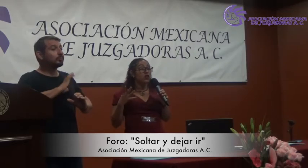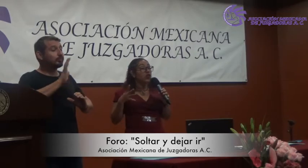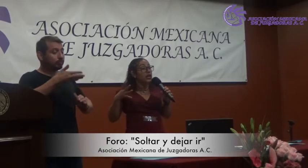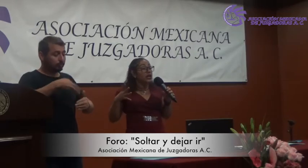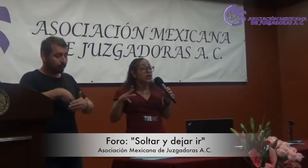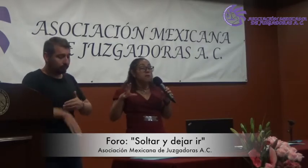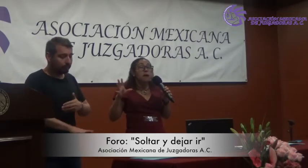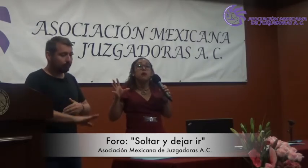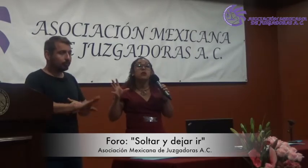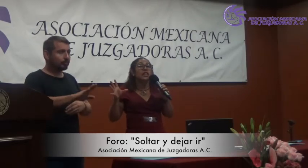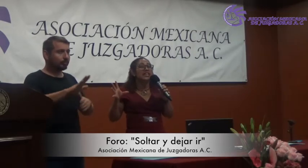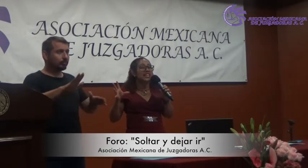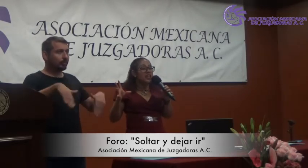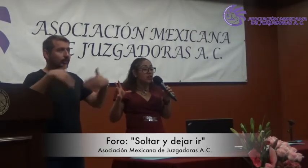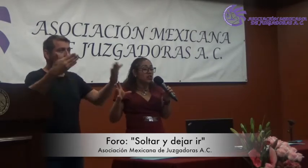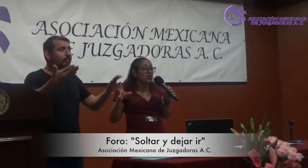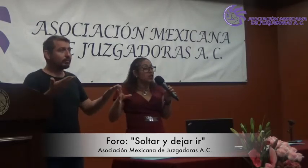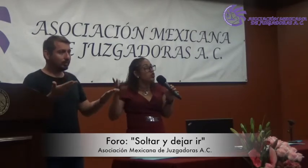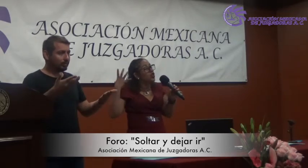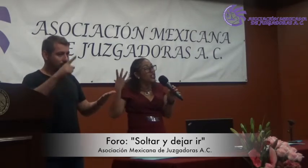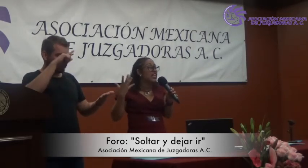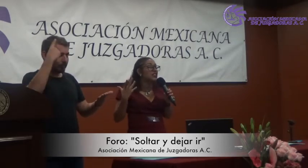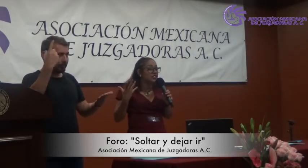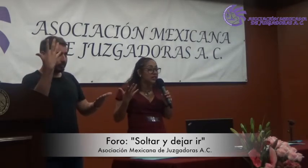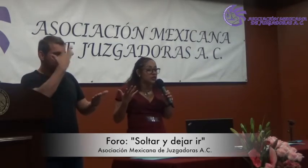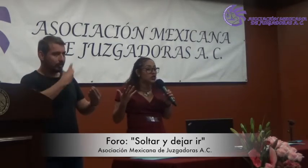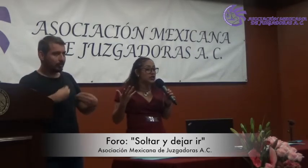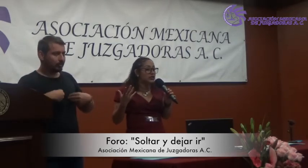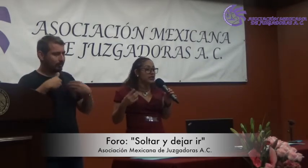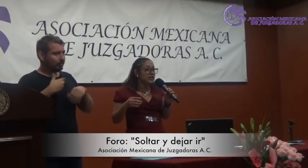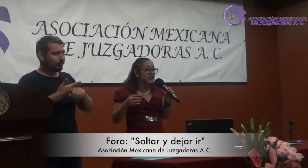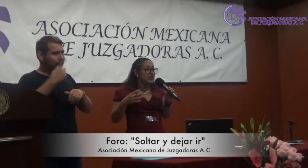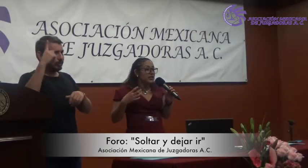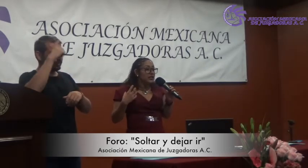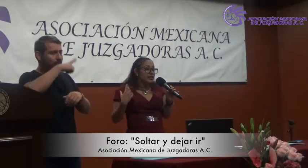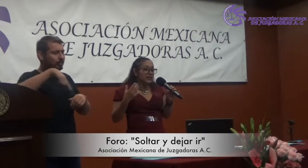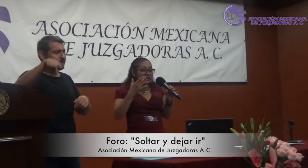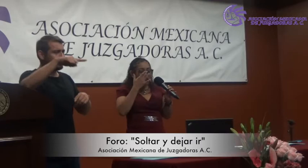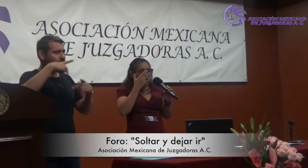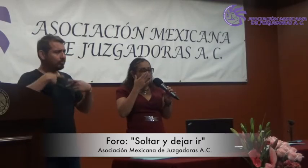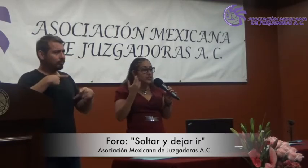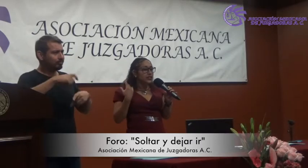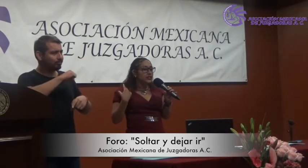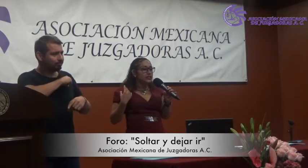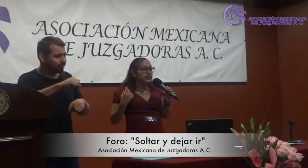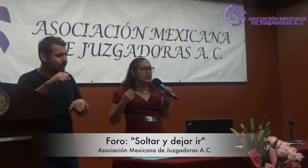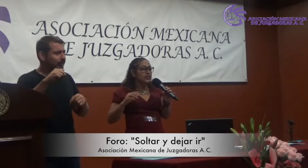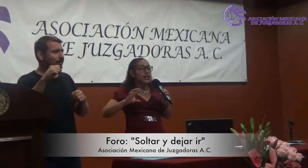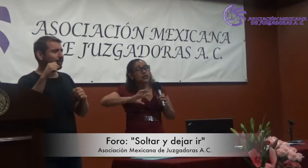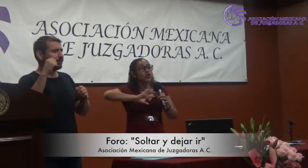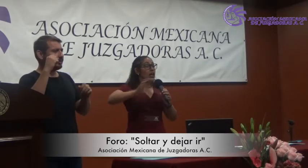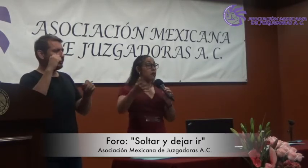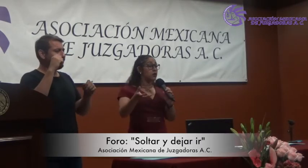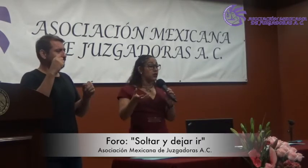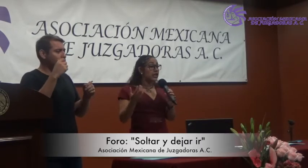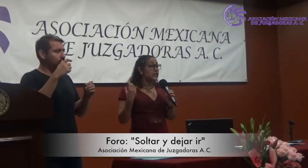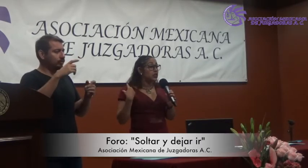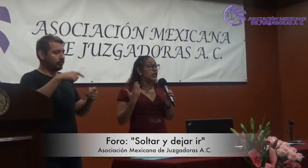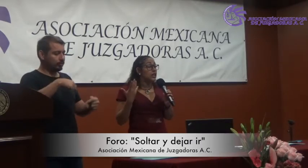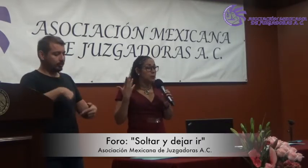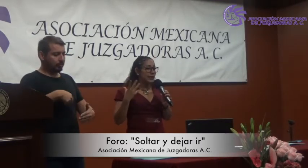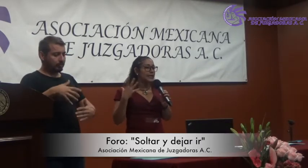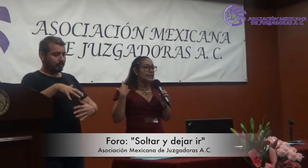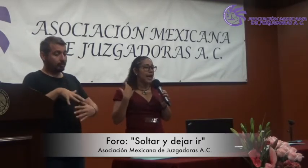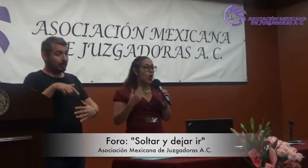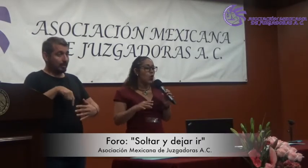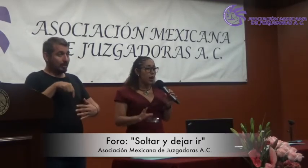para todo lo que vemos alrededor, los sonidos, las luces, y entonces es un cambio drástico